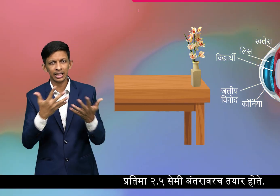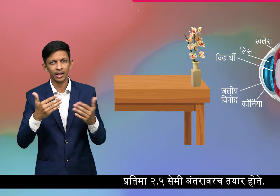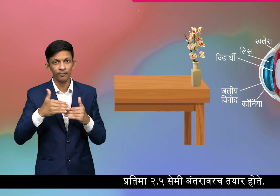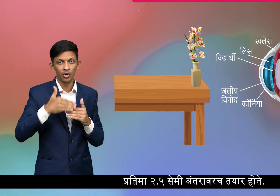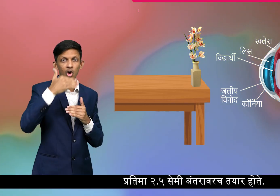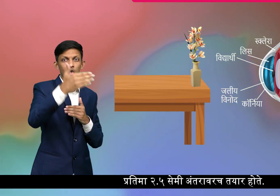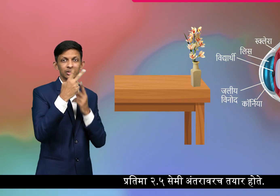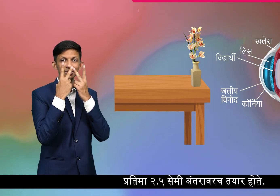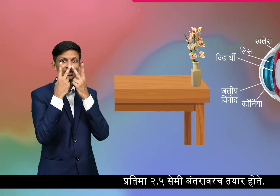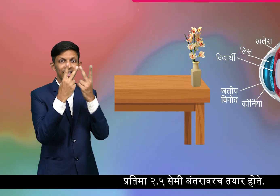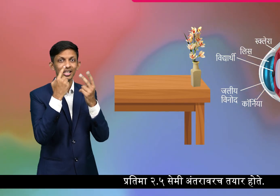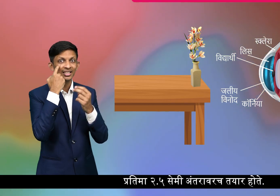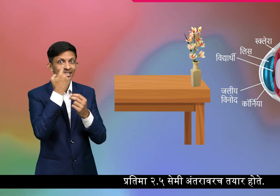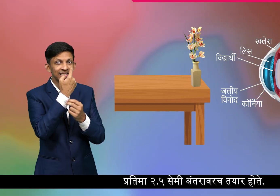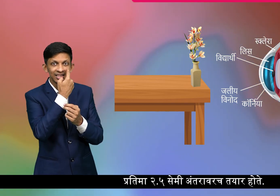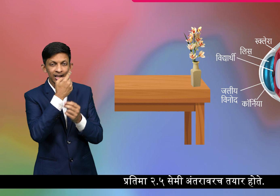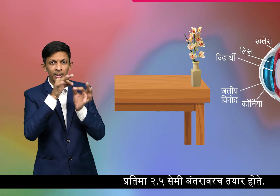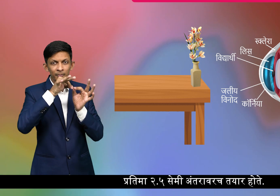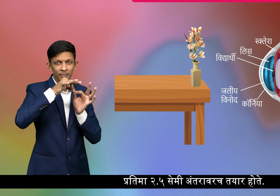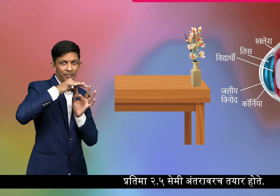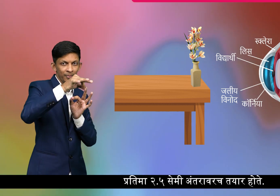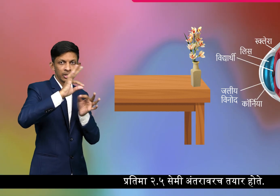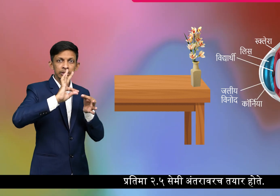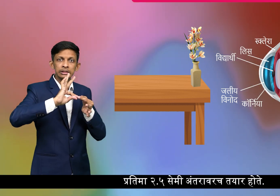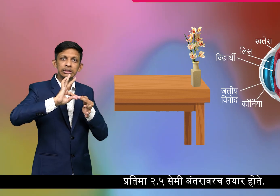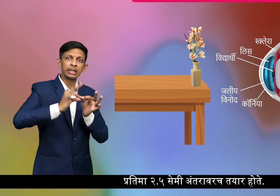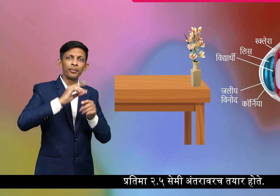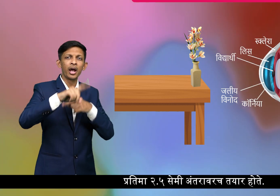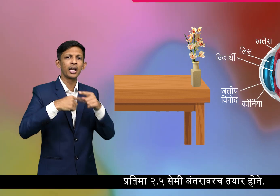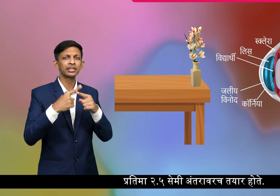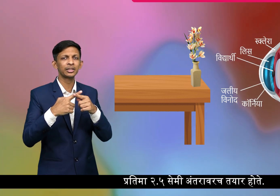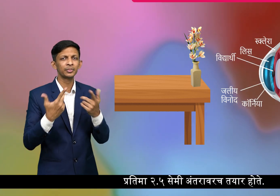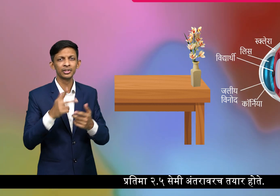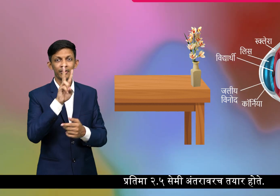प्रतिमा 2.5 सेमी अंतरावरच तयार होते.